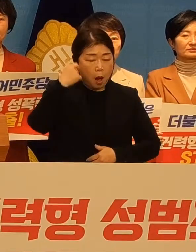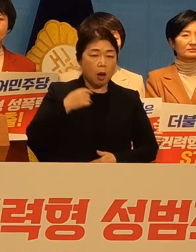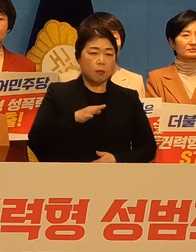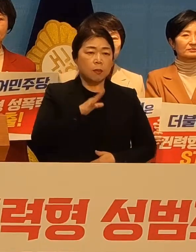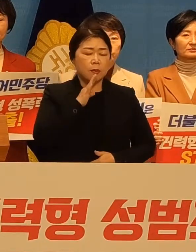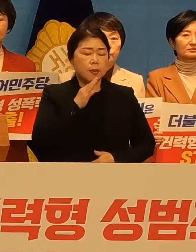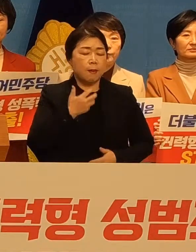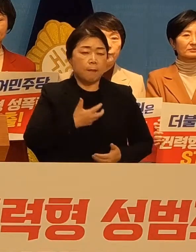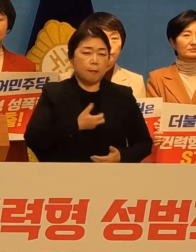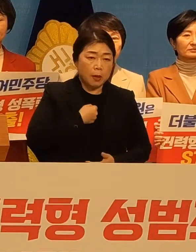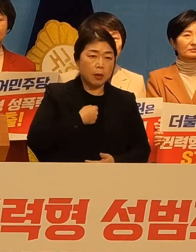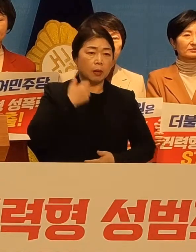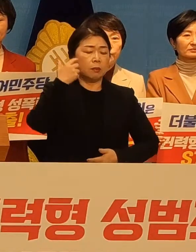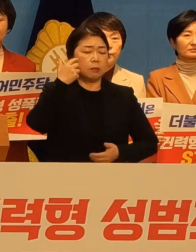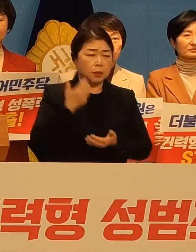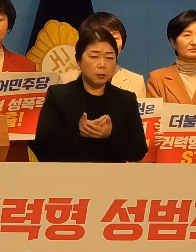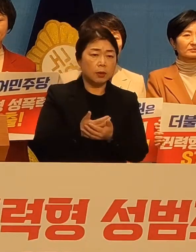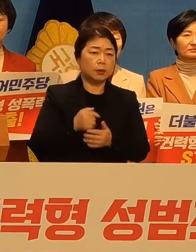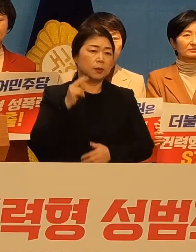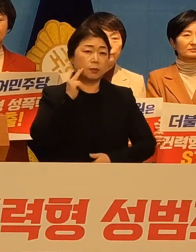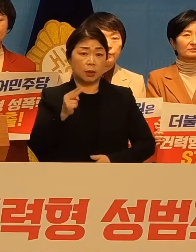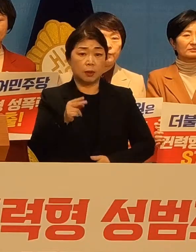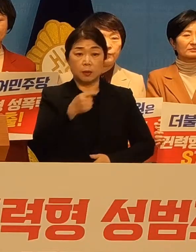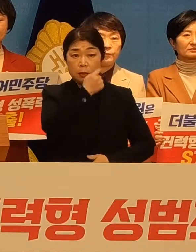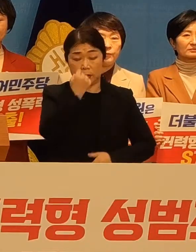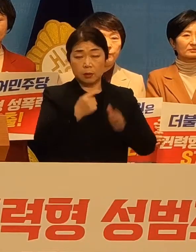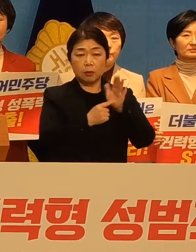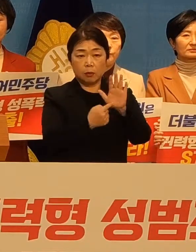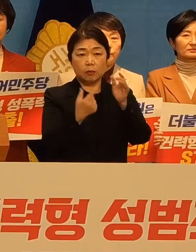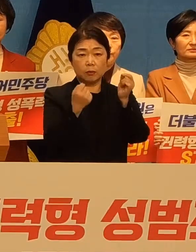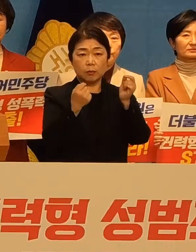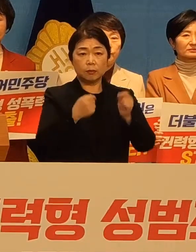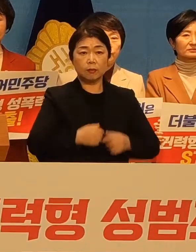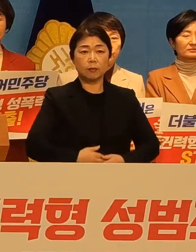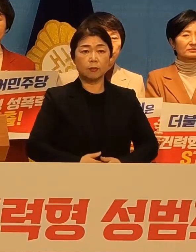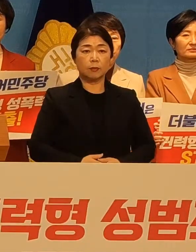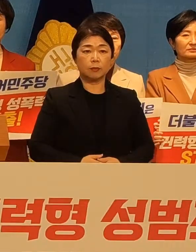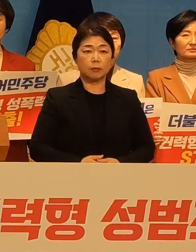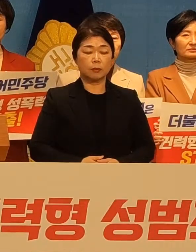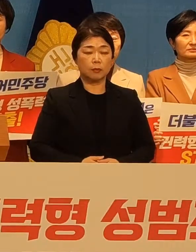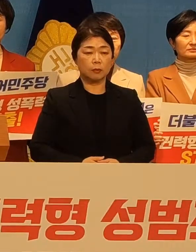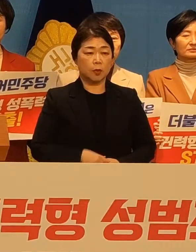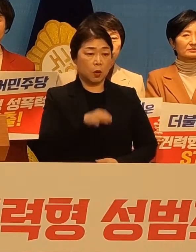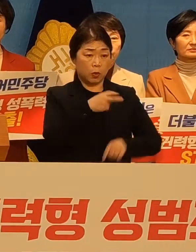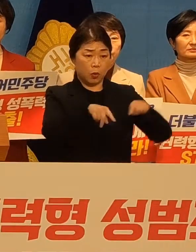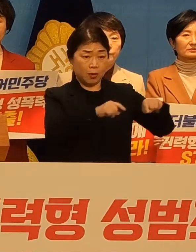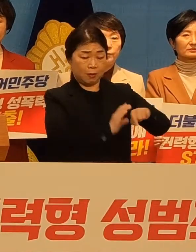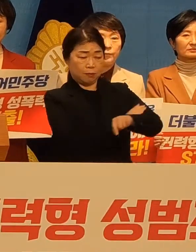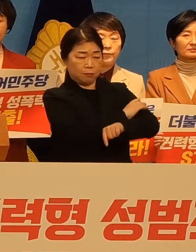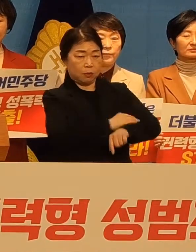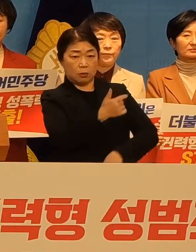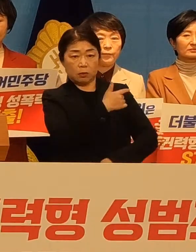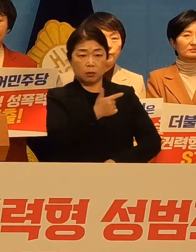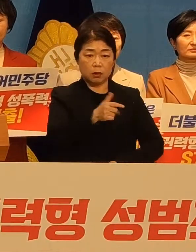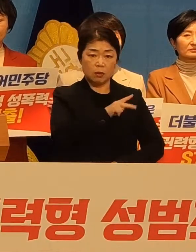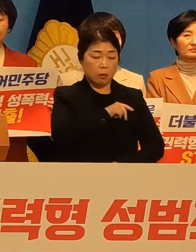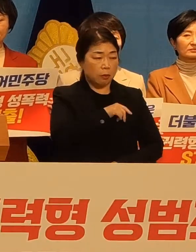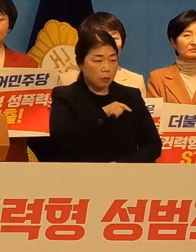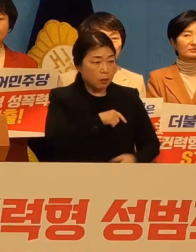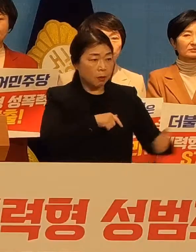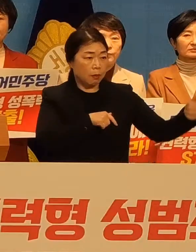그만큼 실체적이고 심각하다는 명백한 증거입니다. 거대 여당의 위세등등한 국회의원